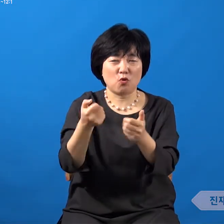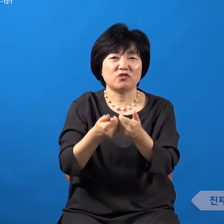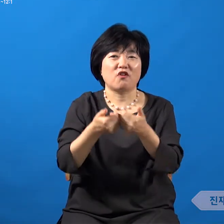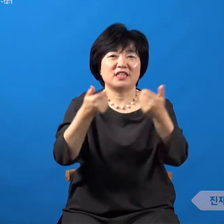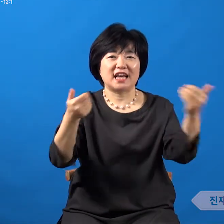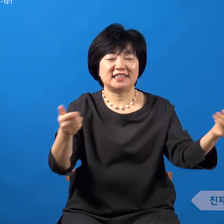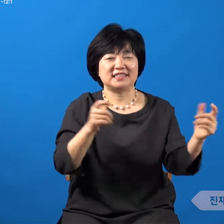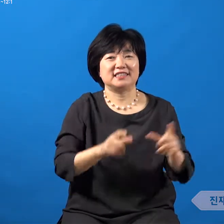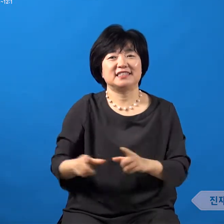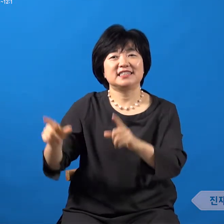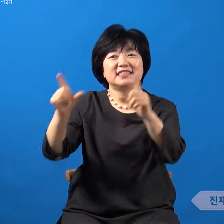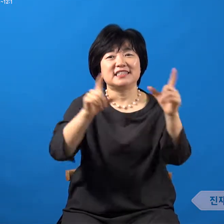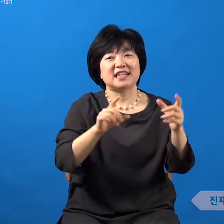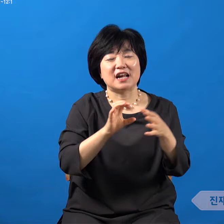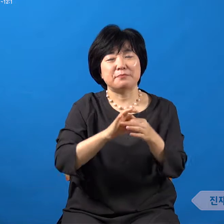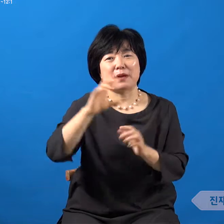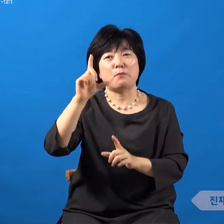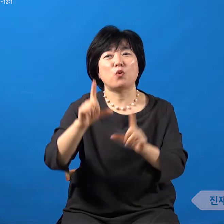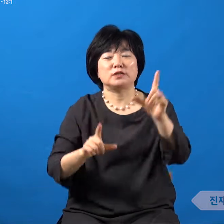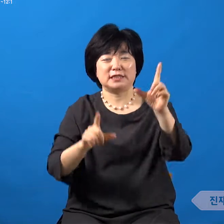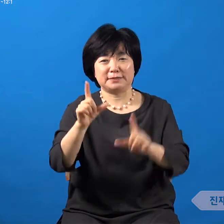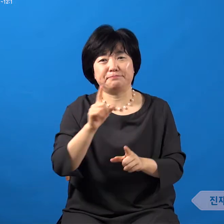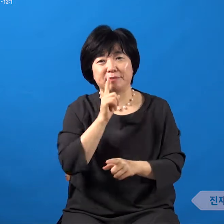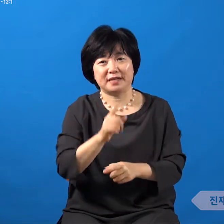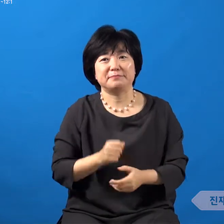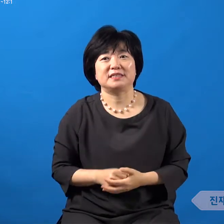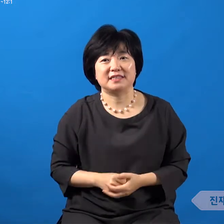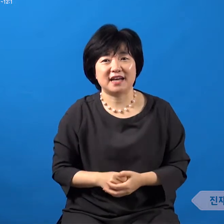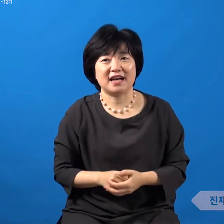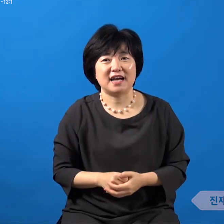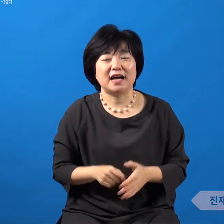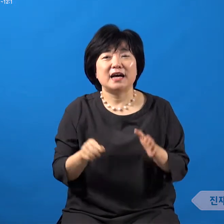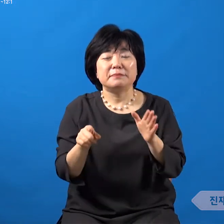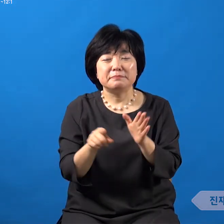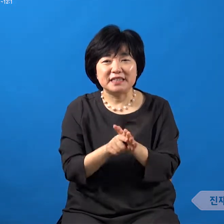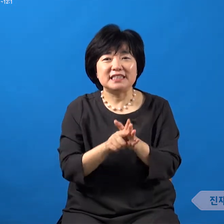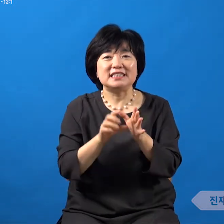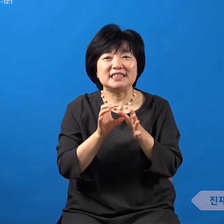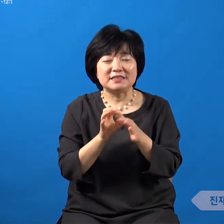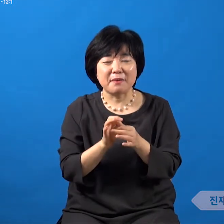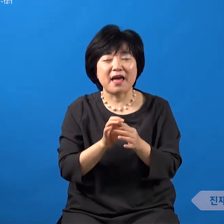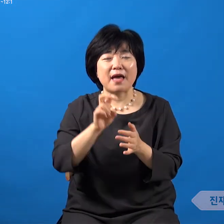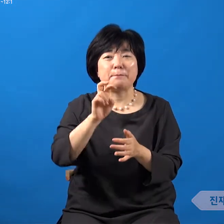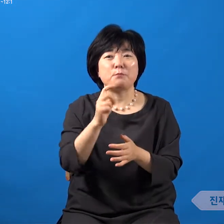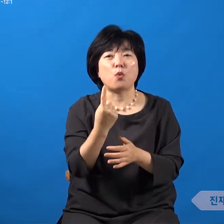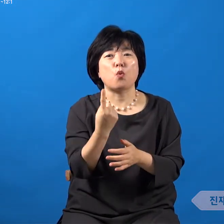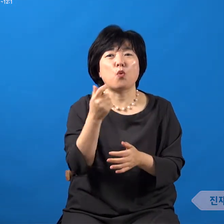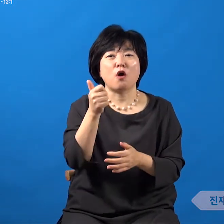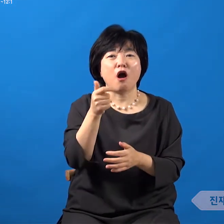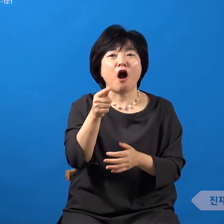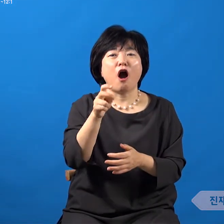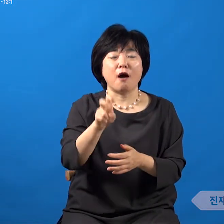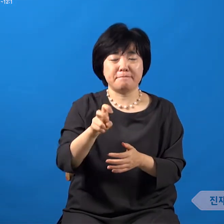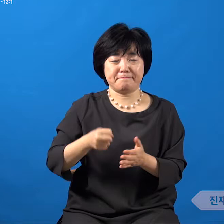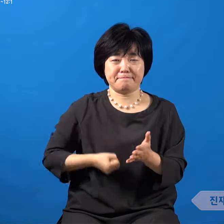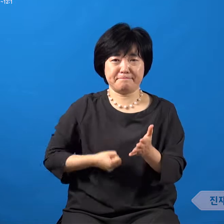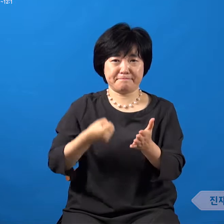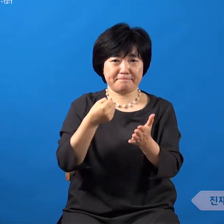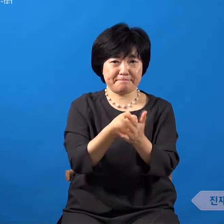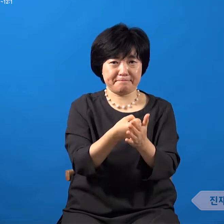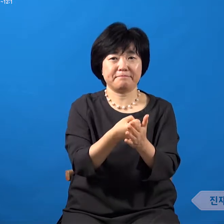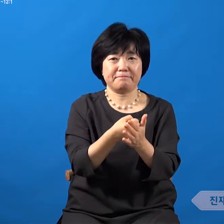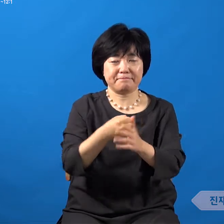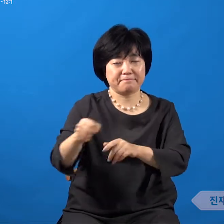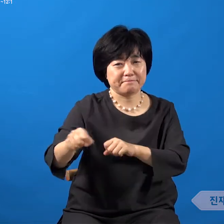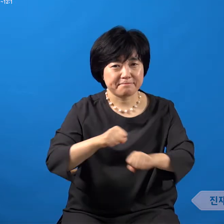믿음으로 떠나는 삶의 모습을 말합니다. 믿음의 모험, 하나님을